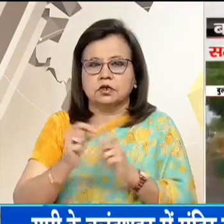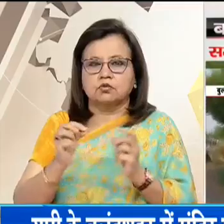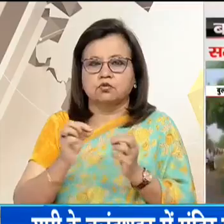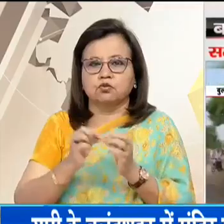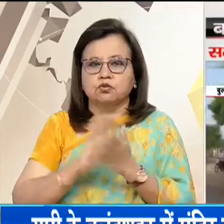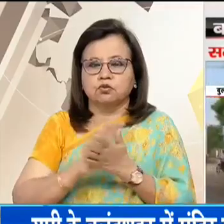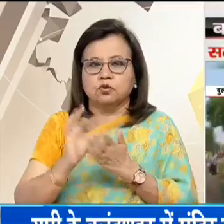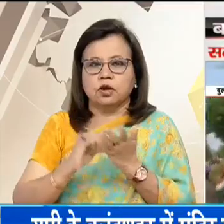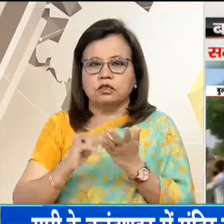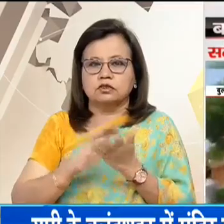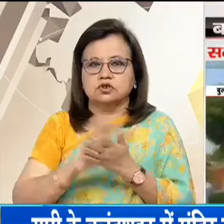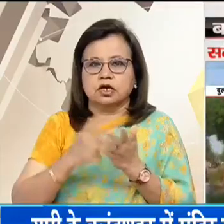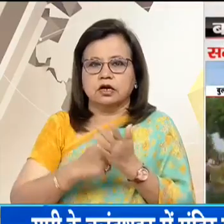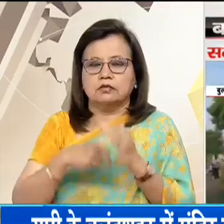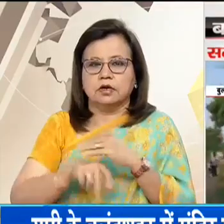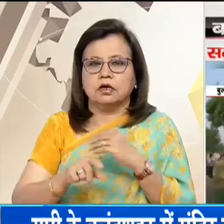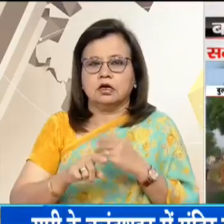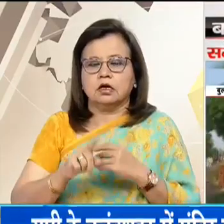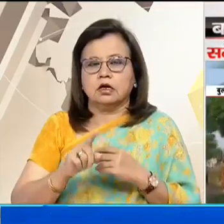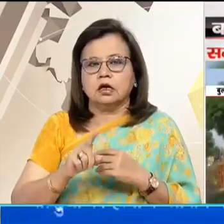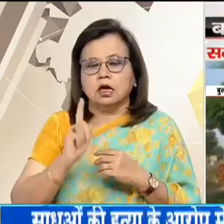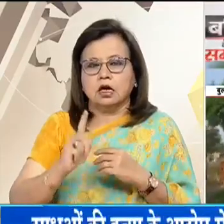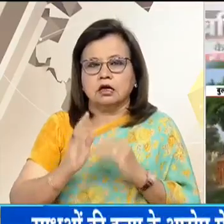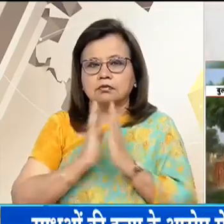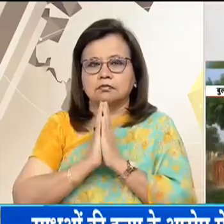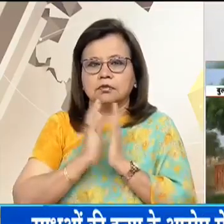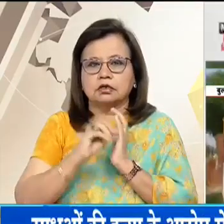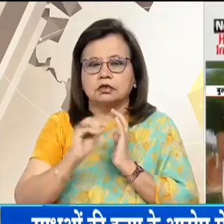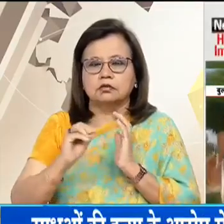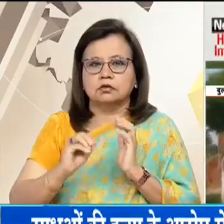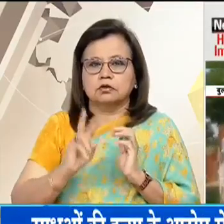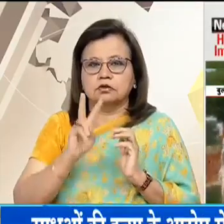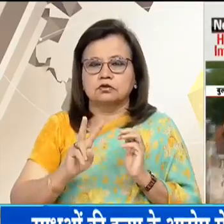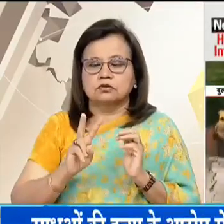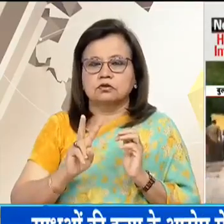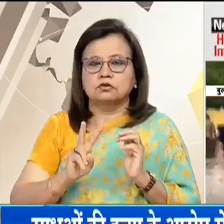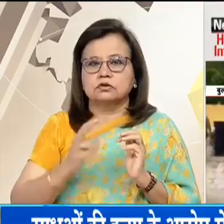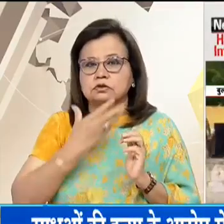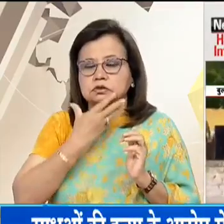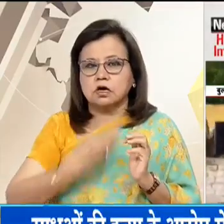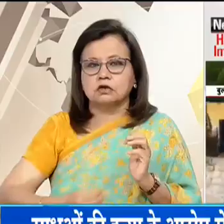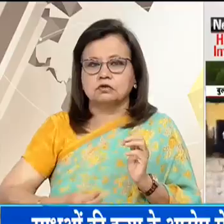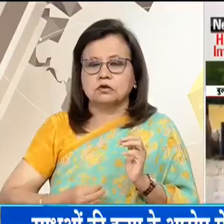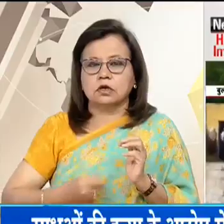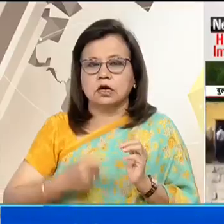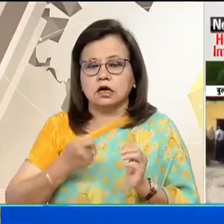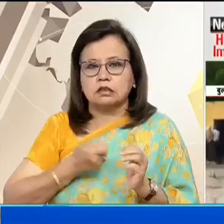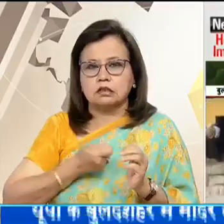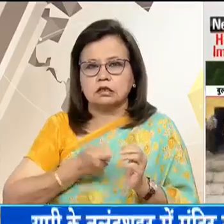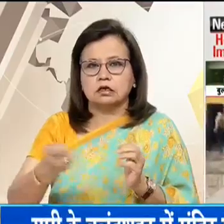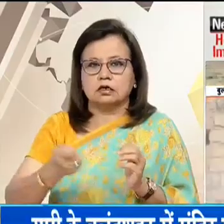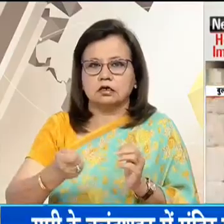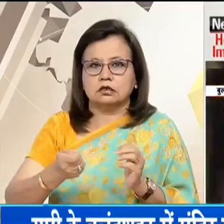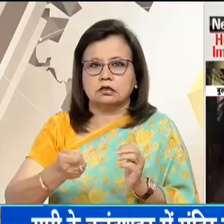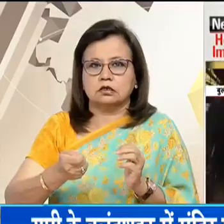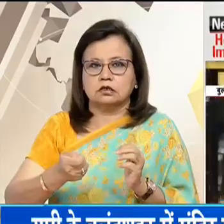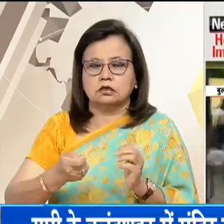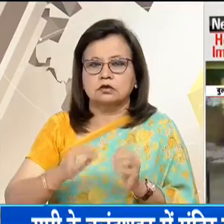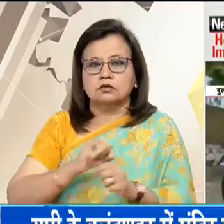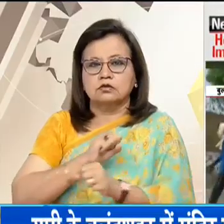उत्तर प्रदेश के बुलन शहर में एक मंदर में दो साधूओं की धारदार हतियार से